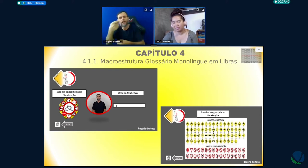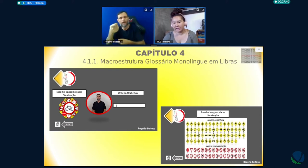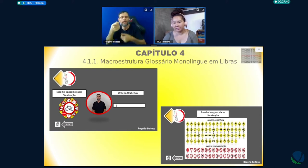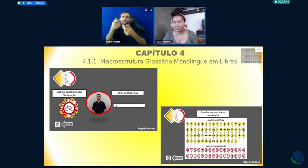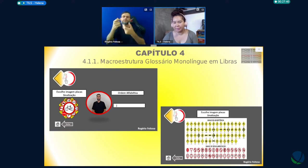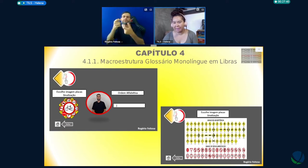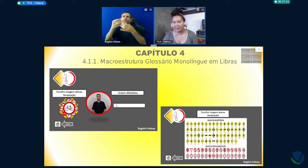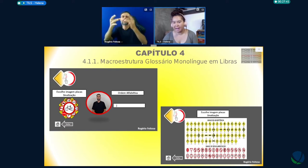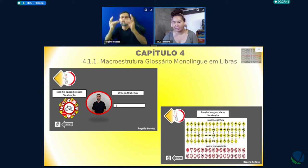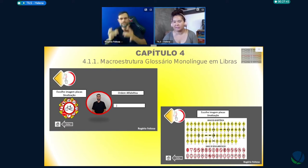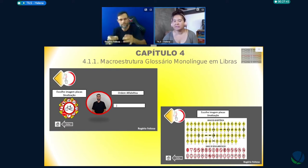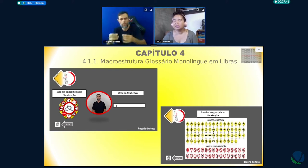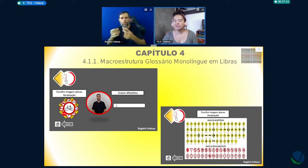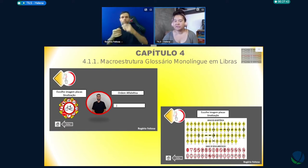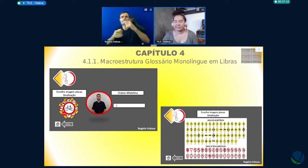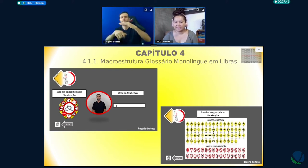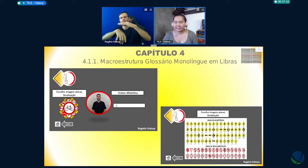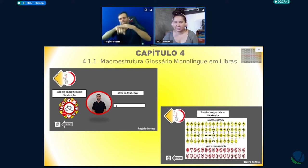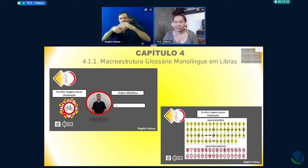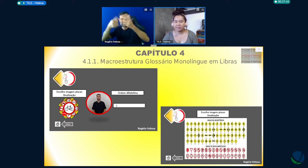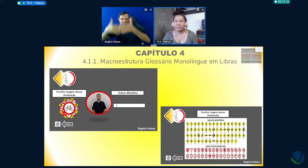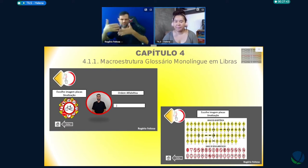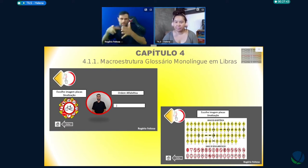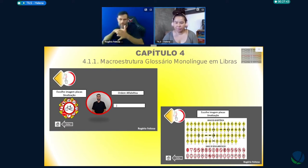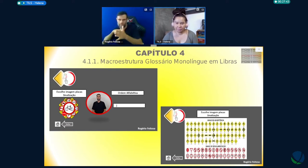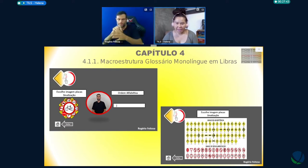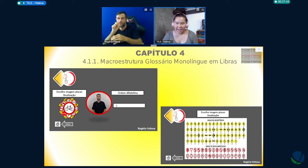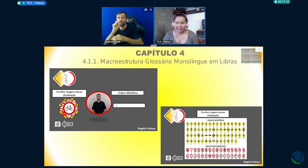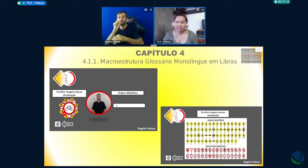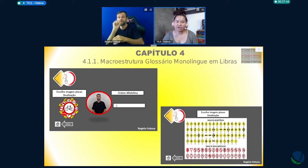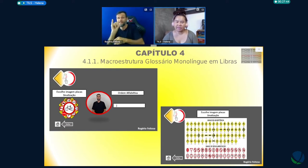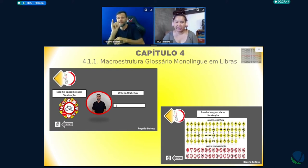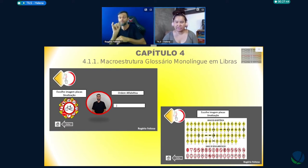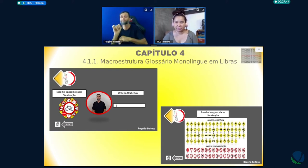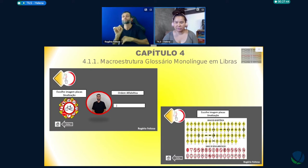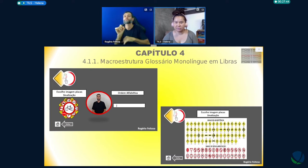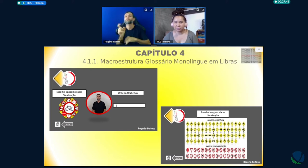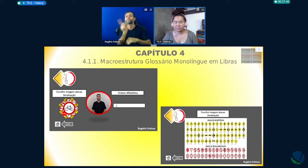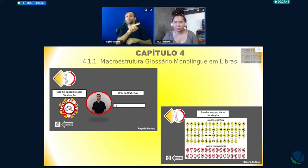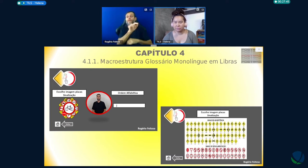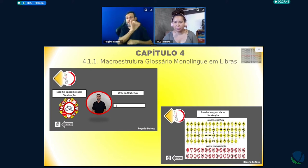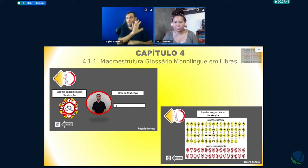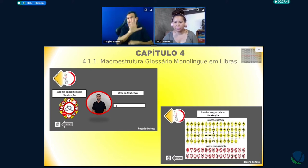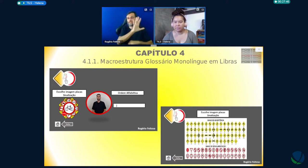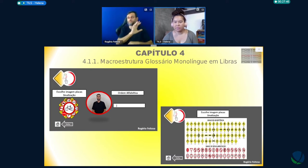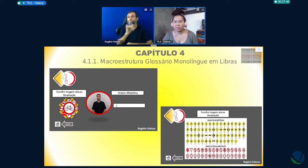ir direto para a placa de sinalização pare e já traz todo